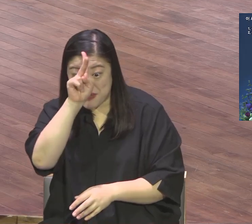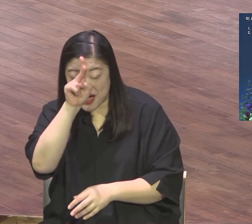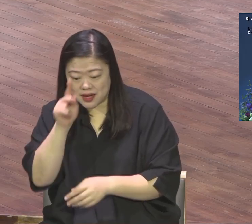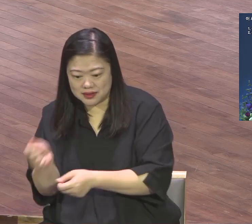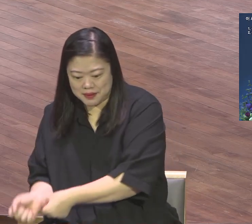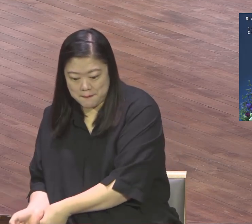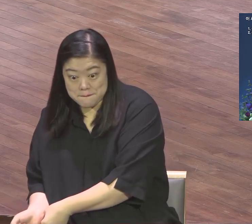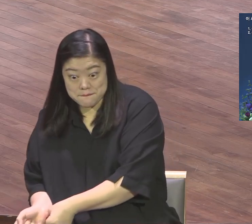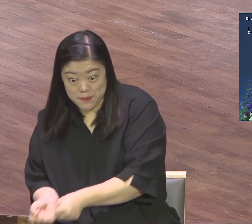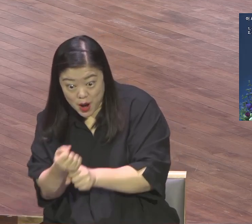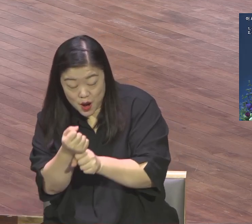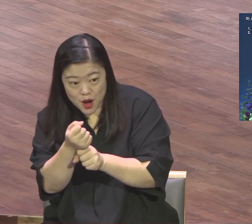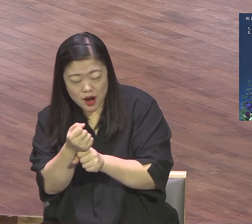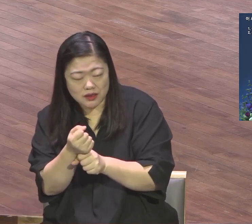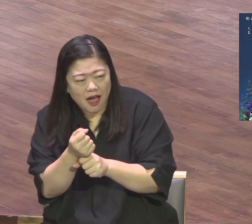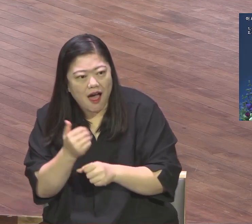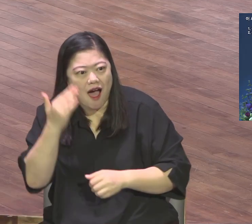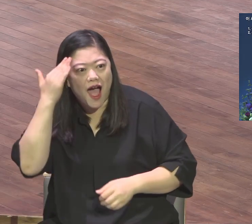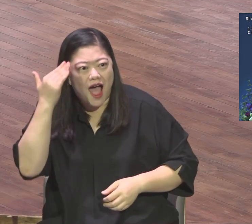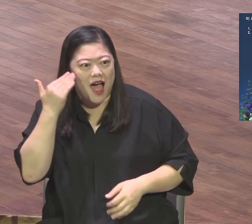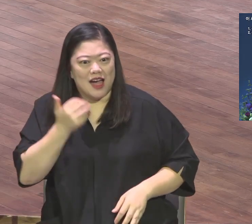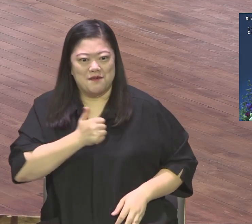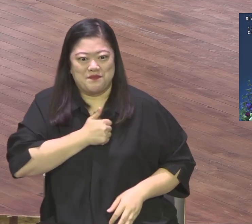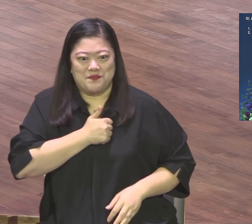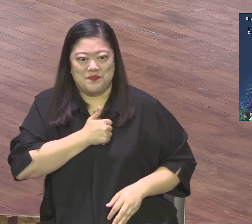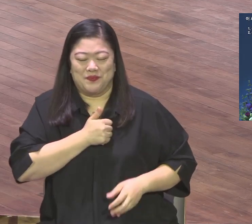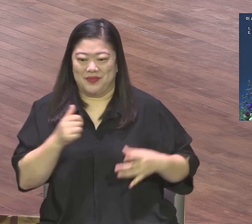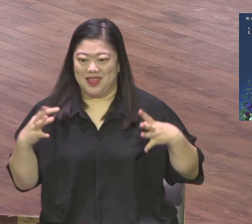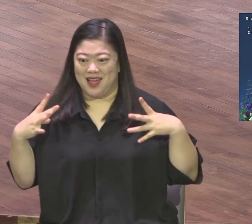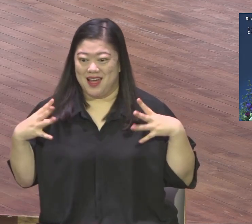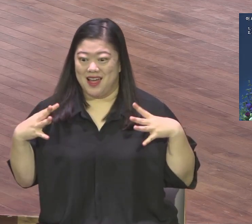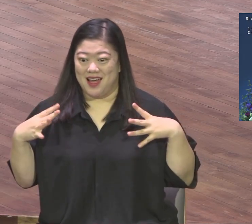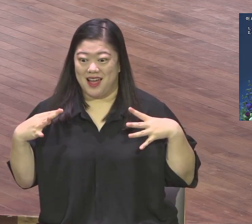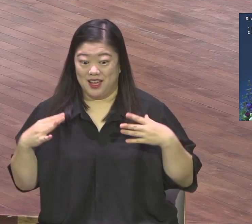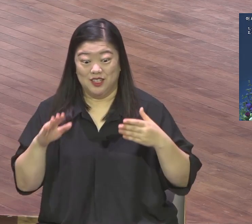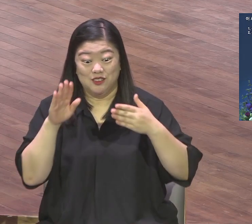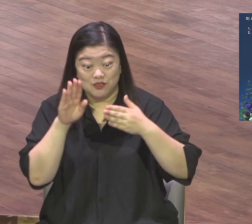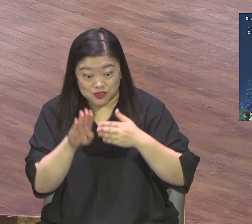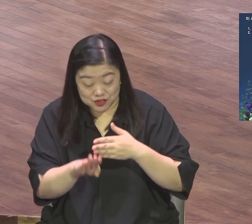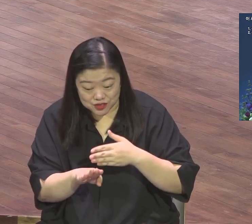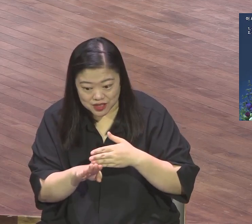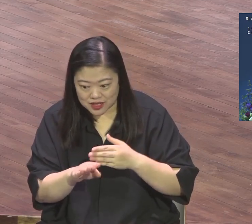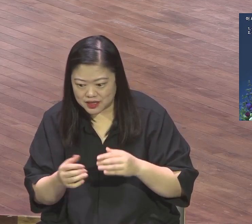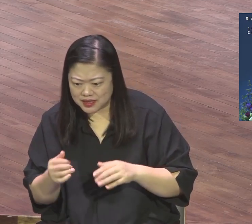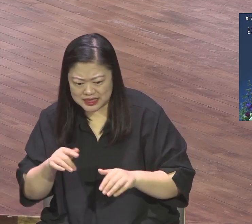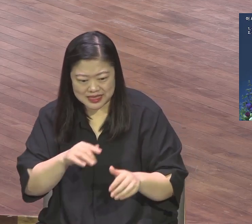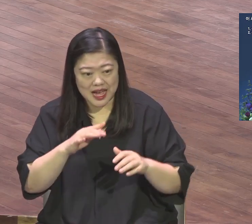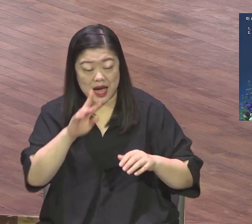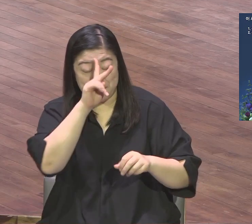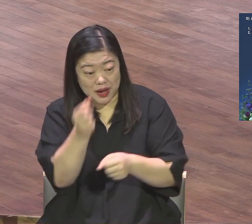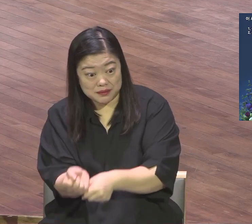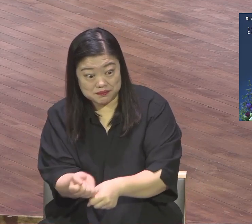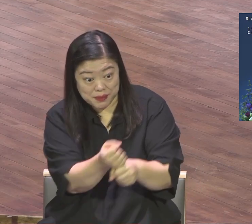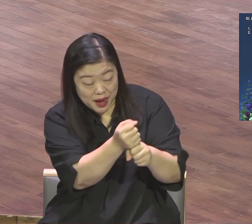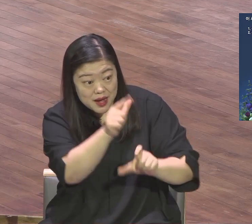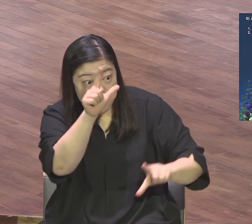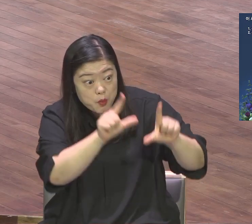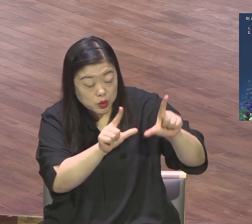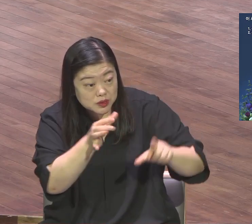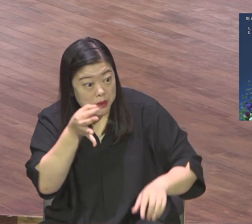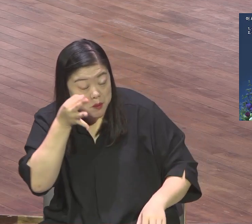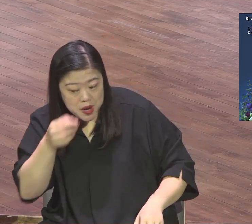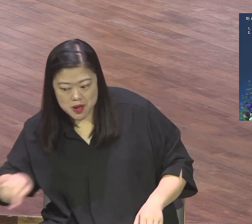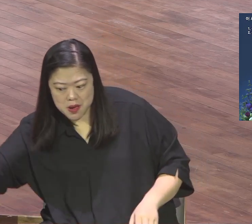위해서 골프에 입문한 성도들이 이 선수들이 이 그야말로 자라가지고 미국 LPGA 그